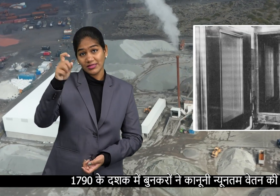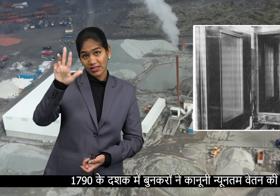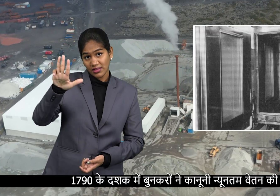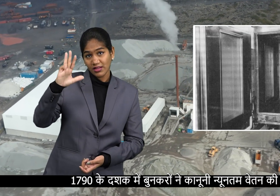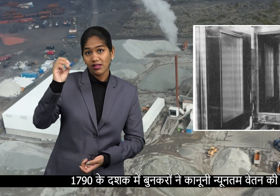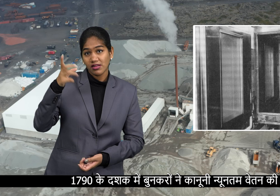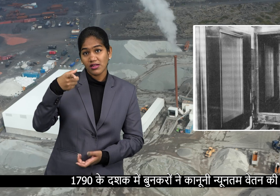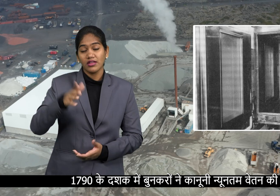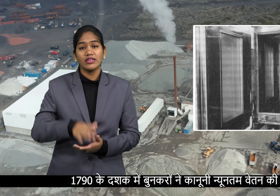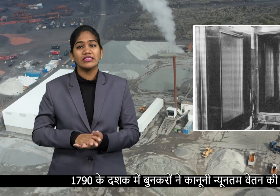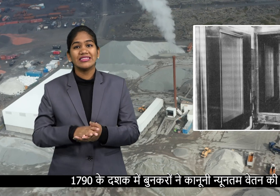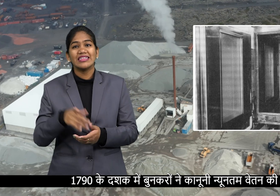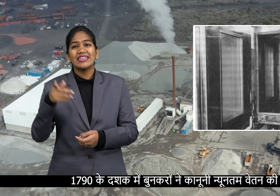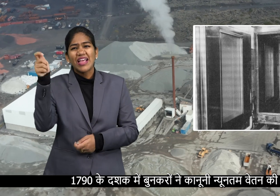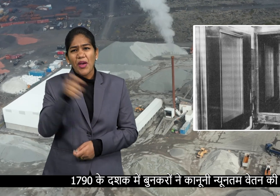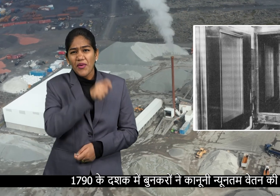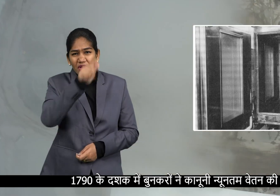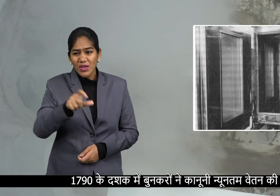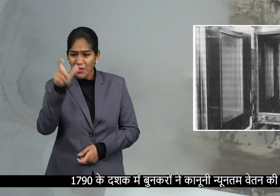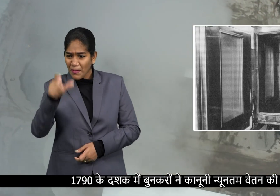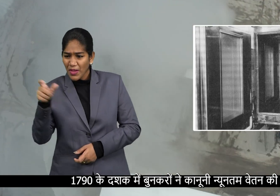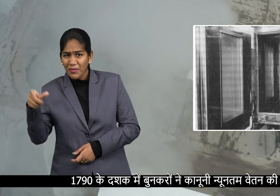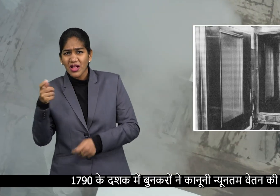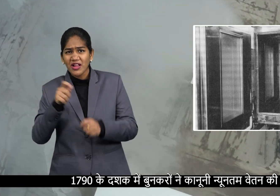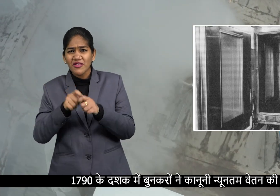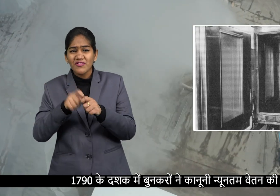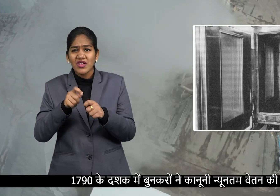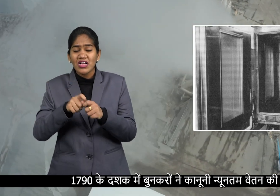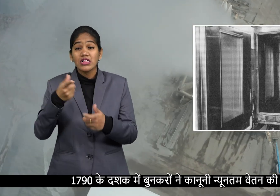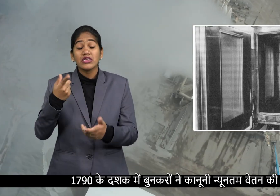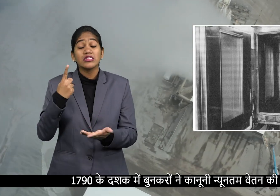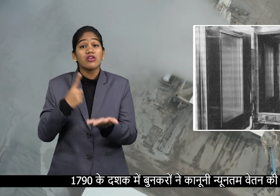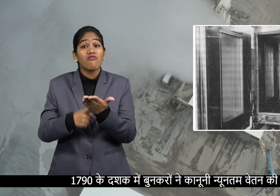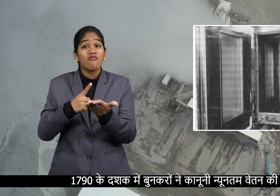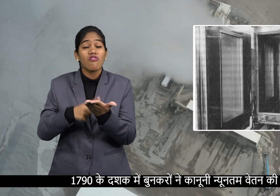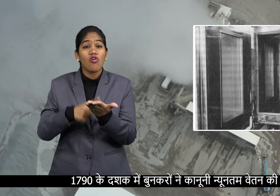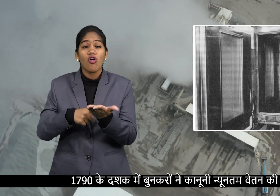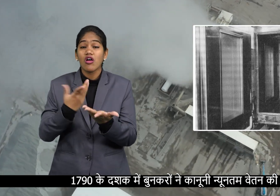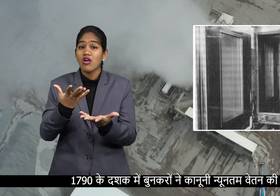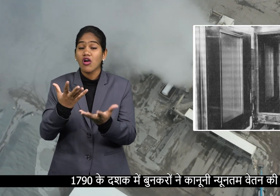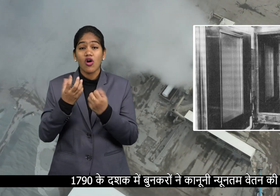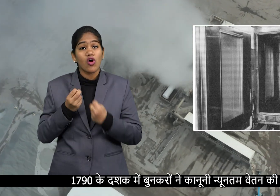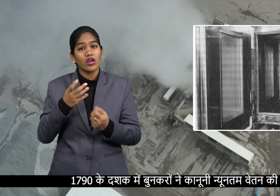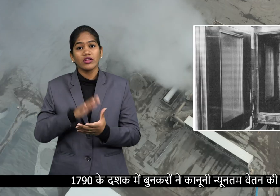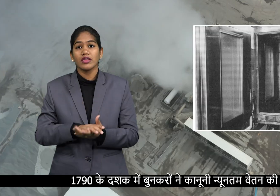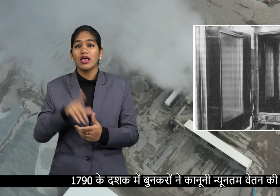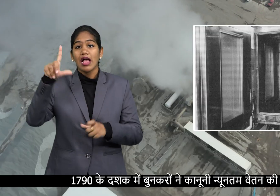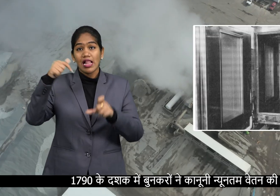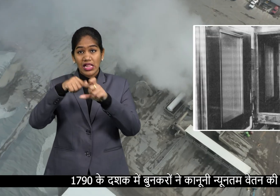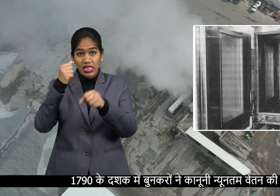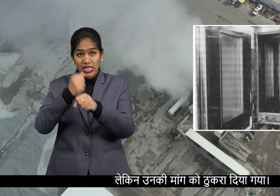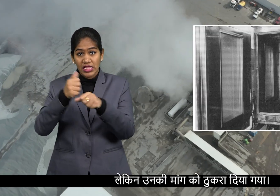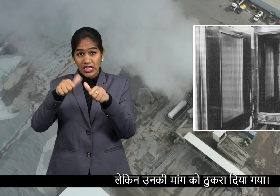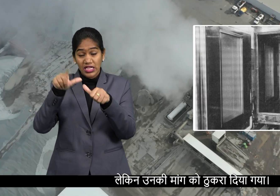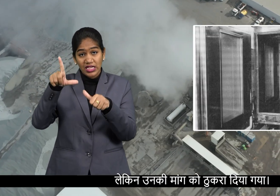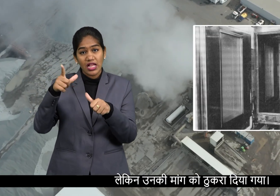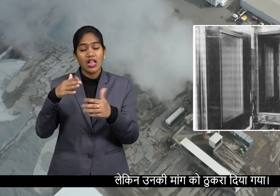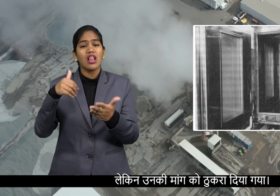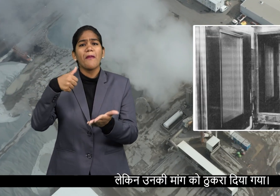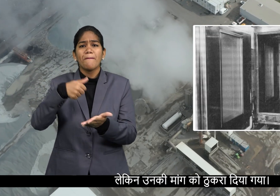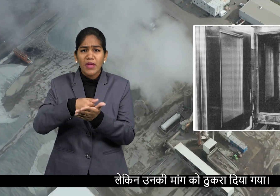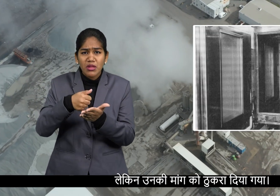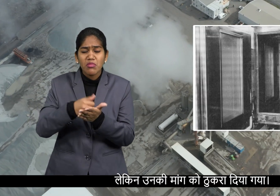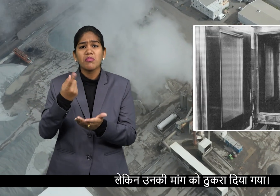1790 के दशक में बुनकरों ने कानूनी न्यूनतम वेतन की मांग की,